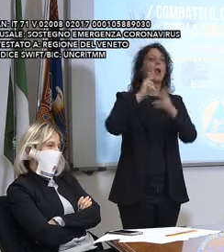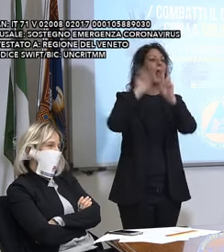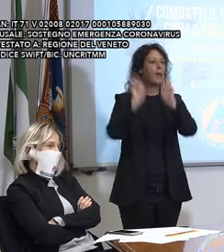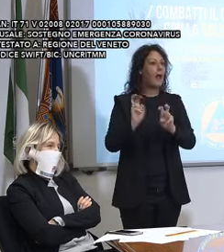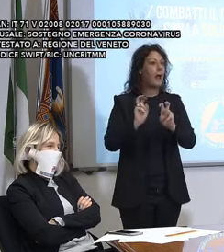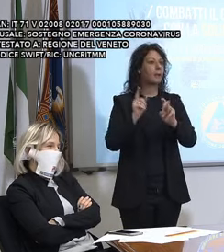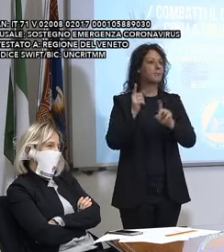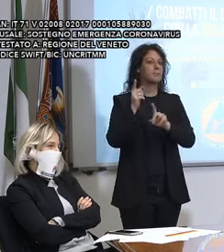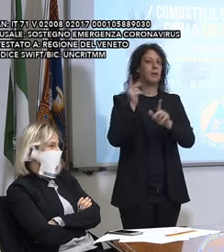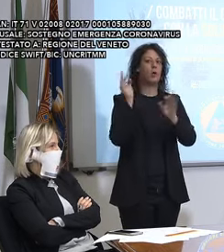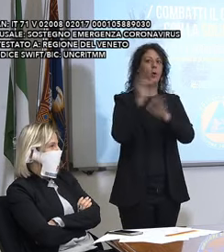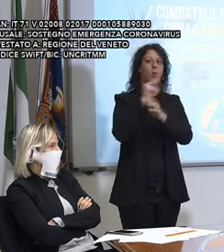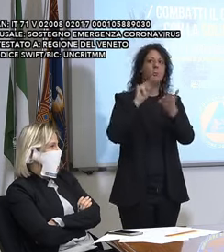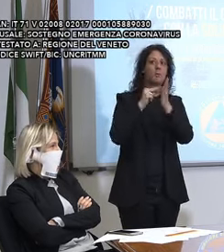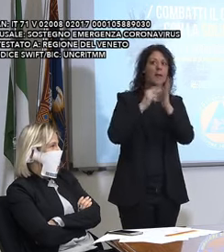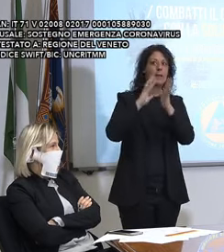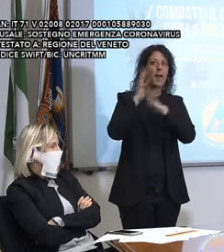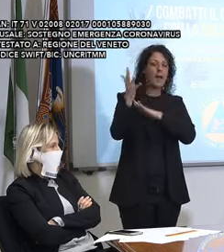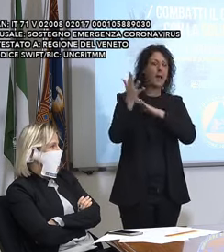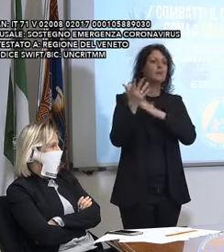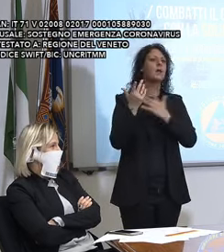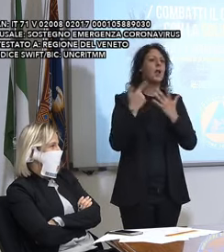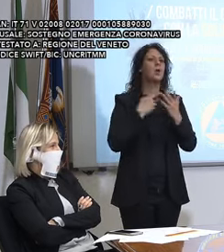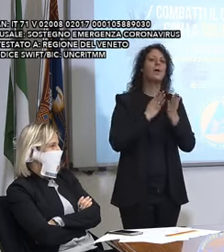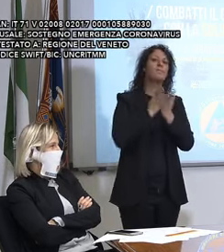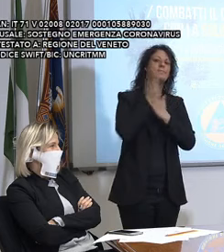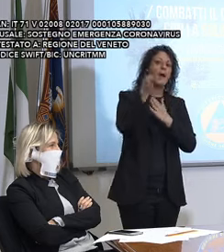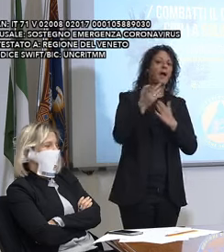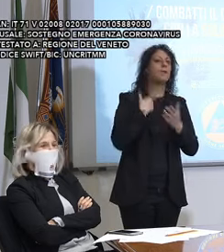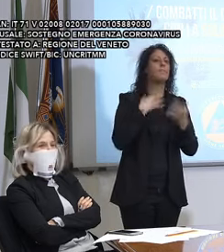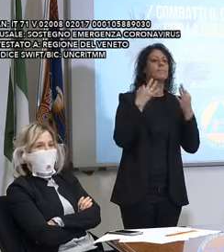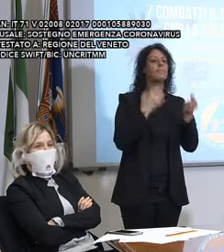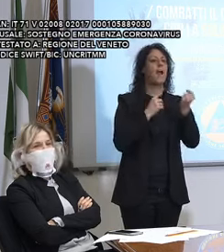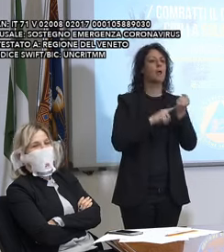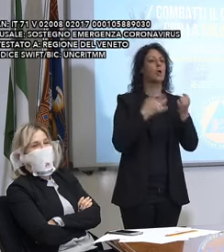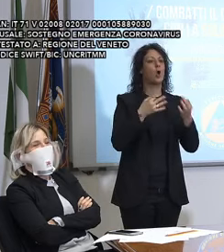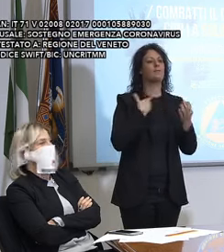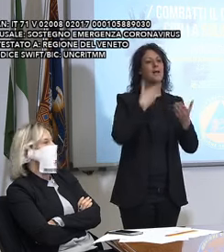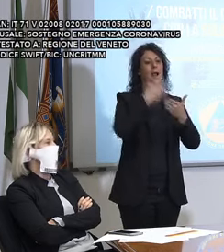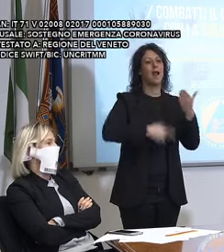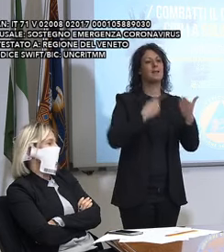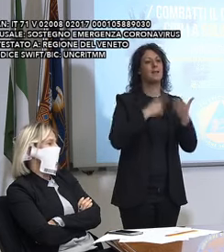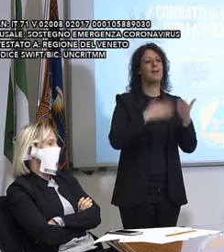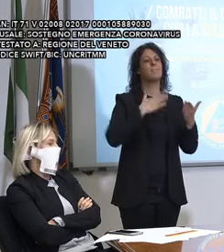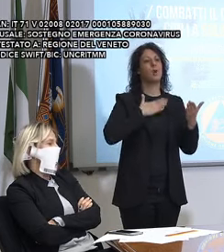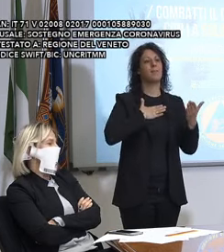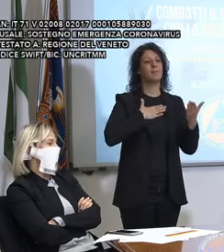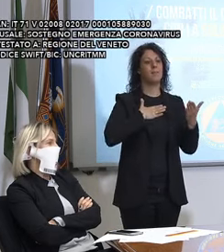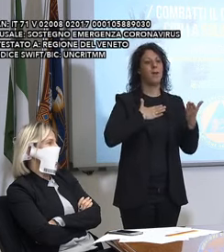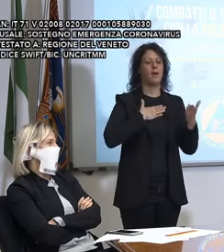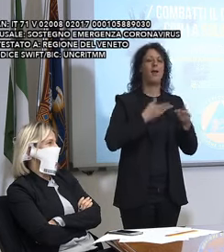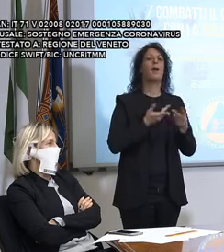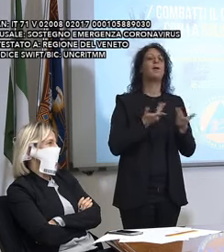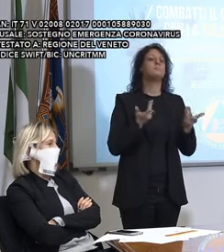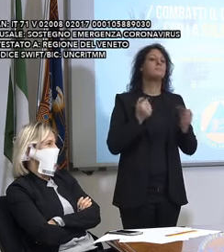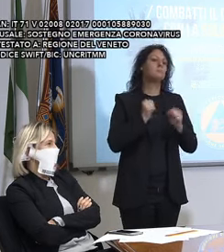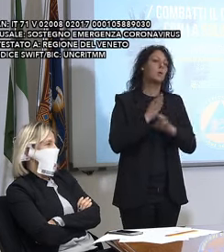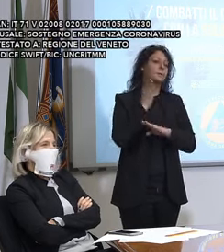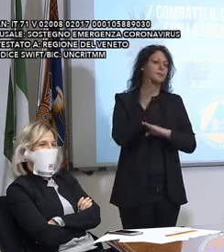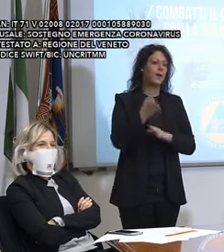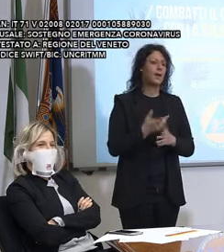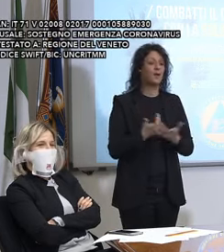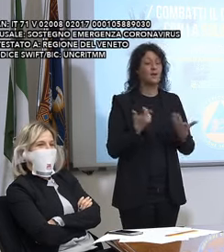e gira magari con l'atto di proprietà, penso insomma. Poi capite, per strada si possono fare